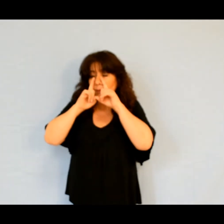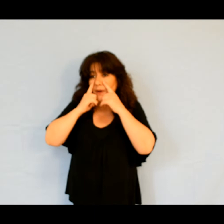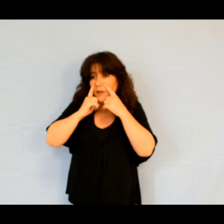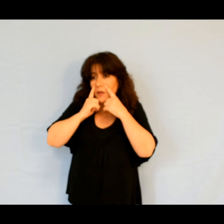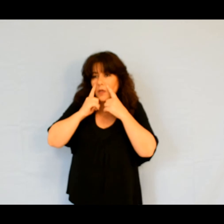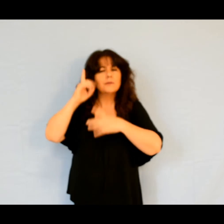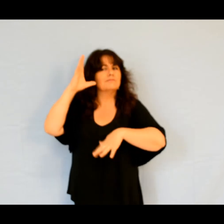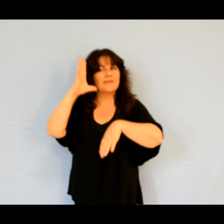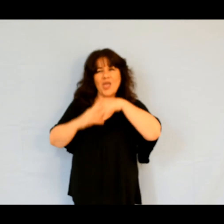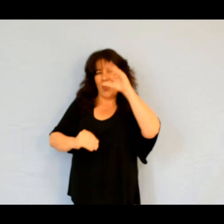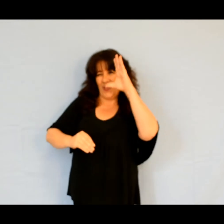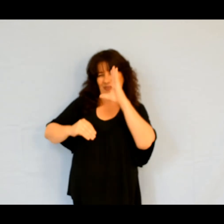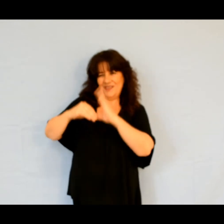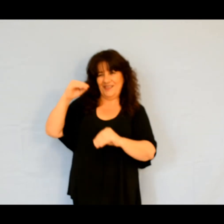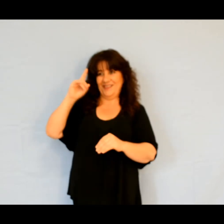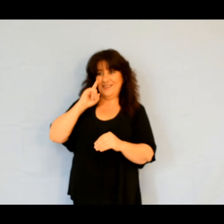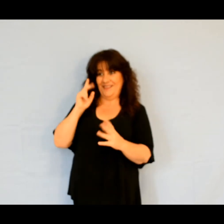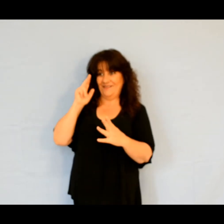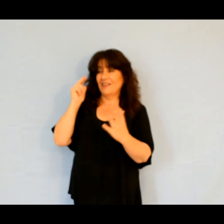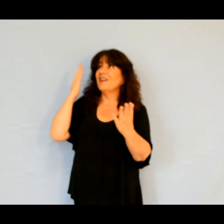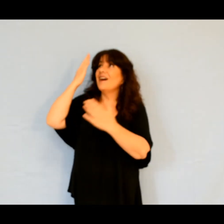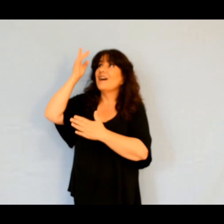car ils seront consolés.